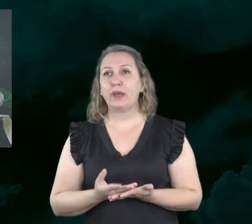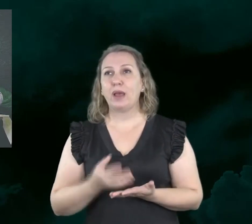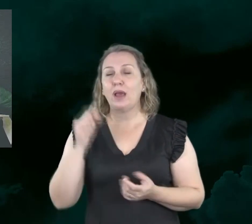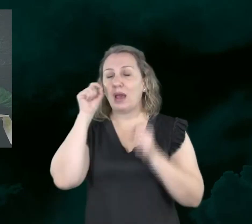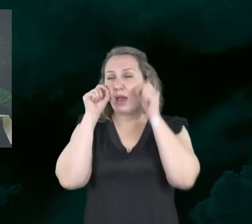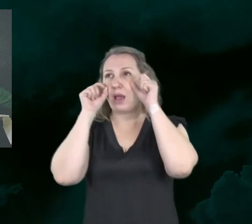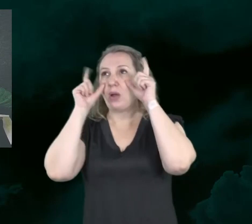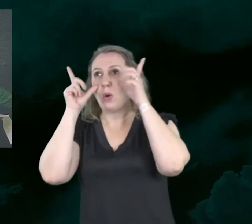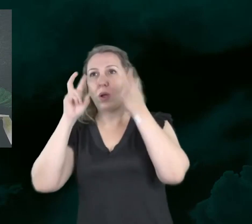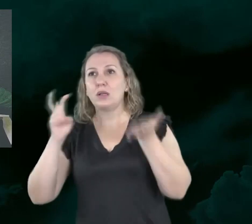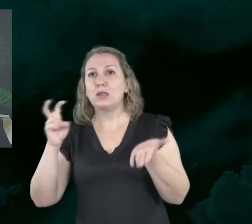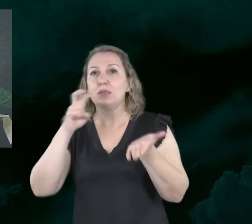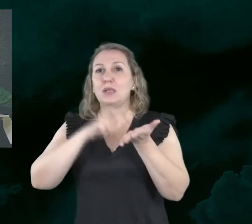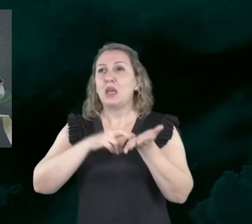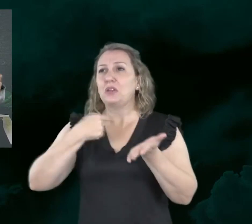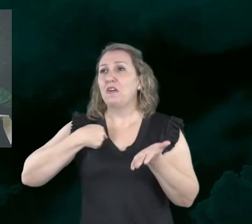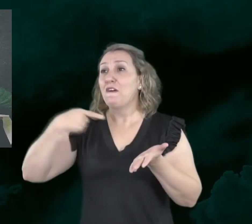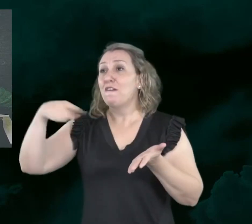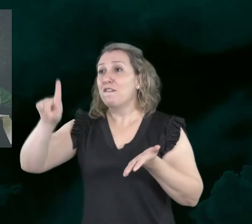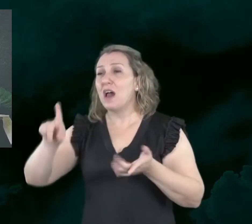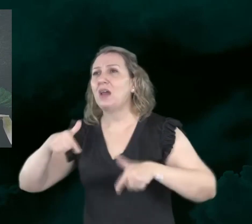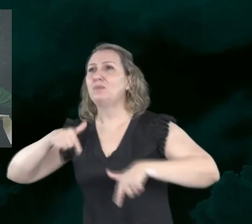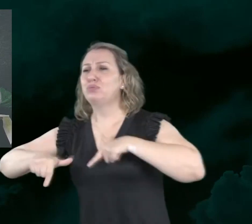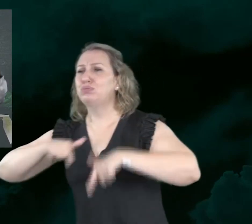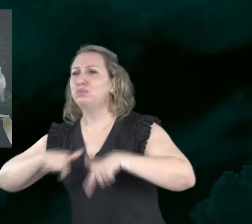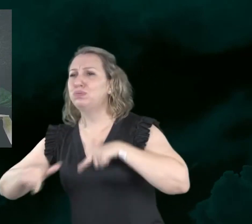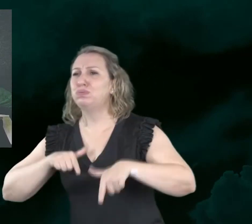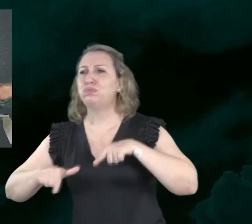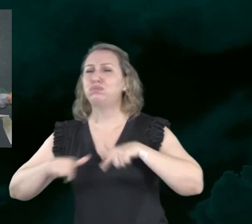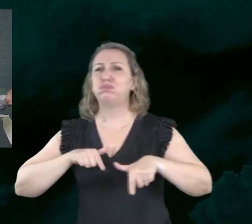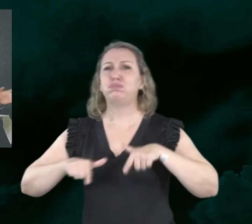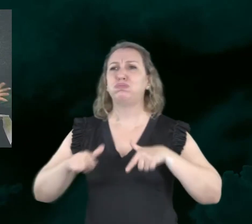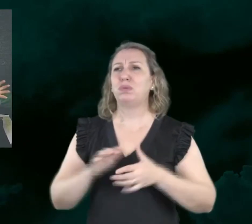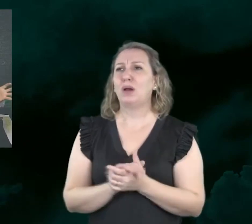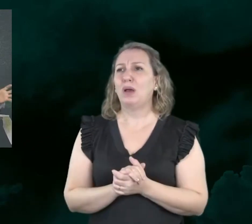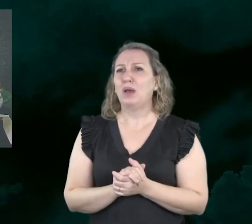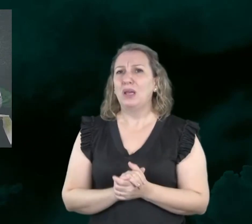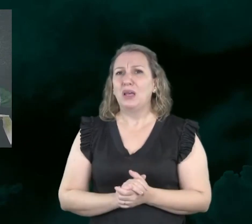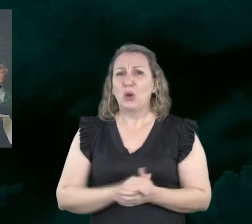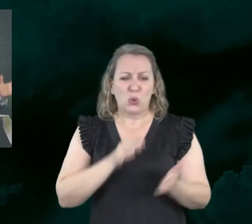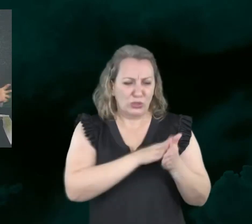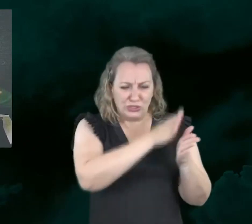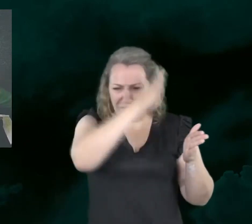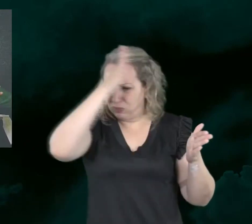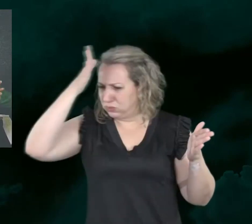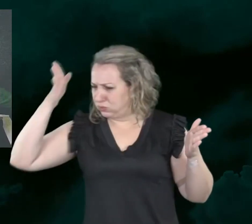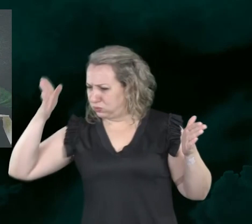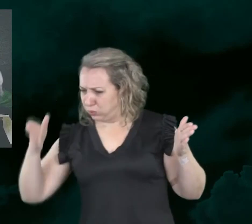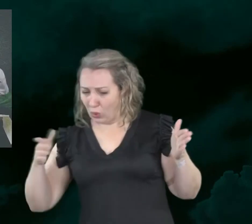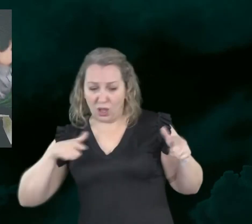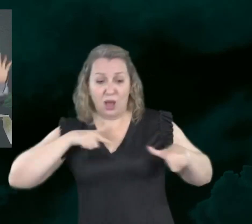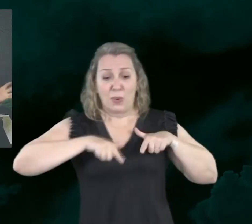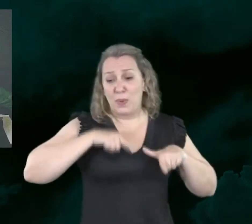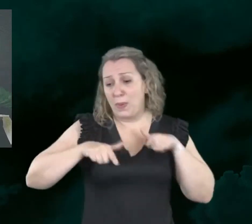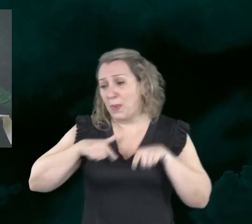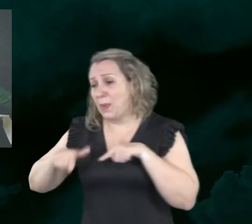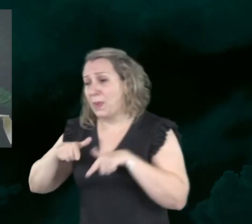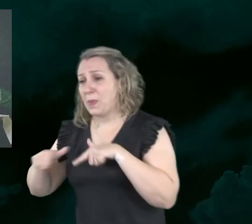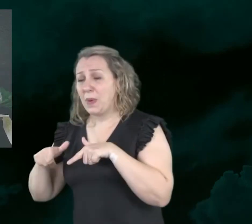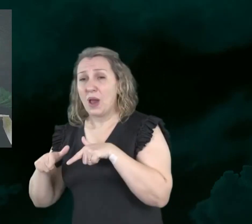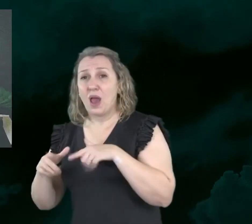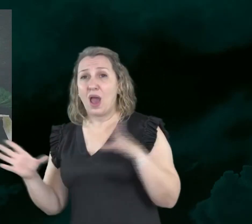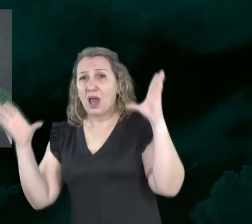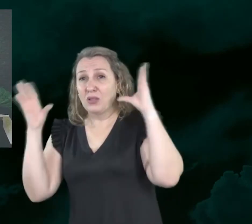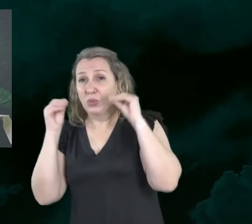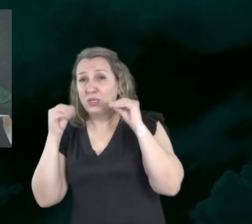e depois volta só 8, 9 horas da noite, só dá tempo de jantar e dormir, para outro dia trabalhar, então não dá tempo de pensar muito. Mas agora